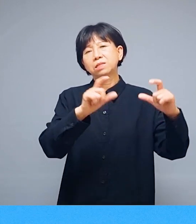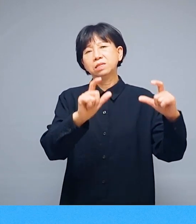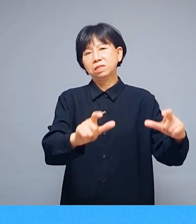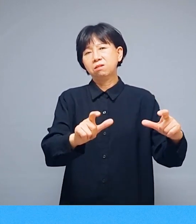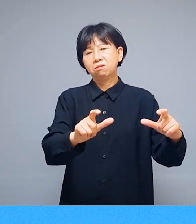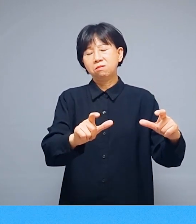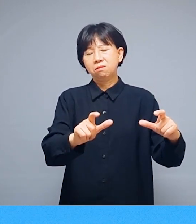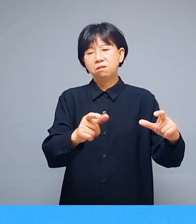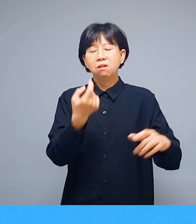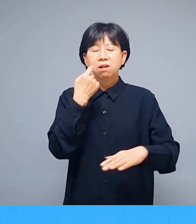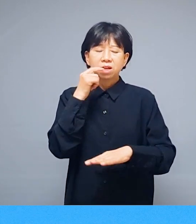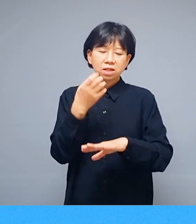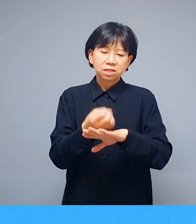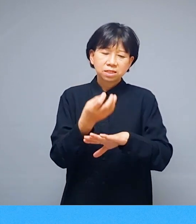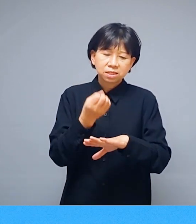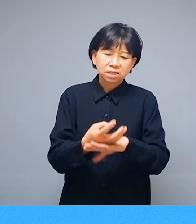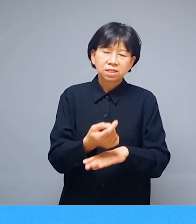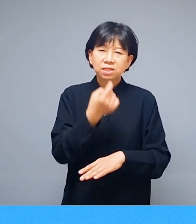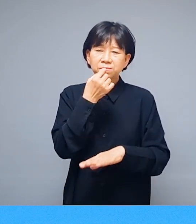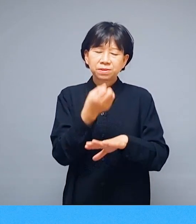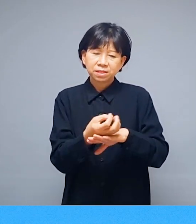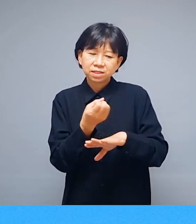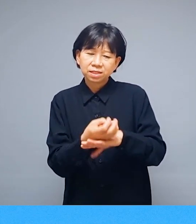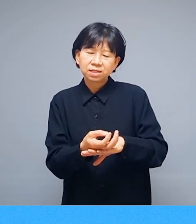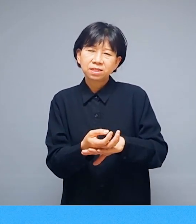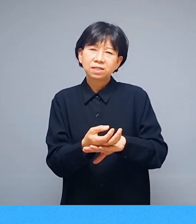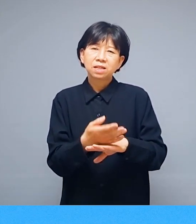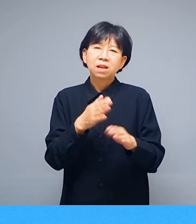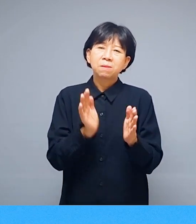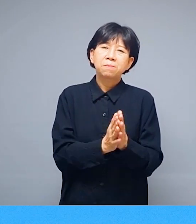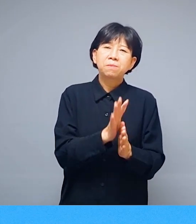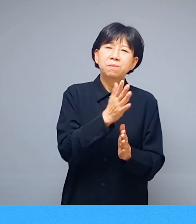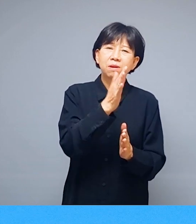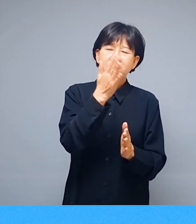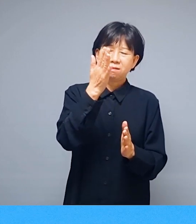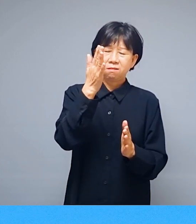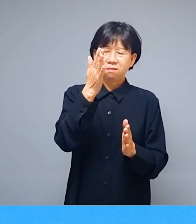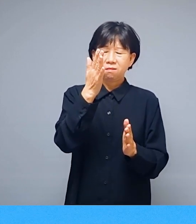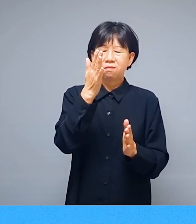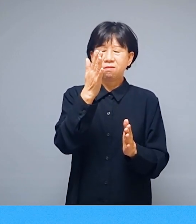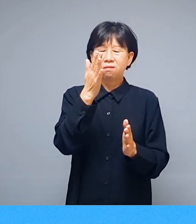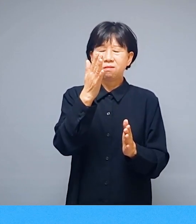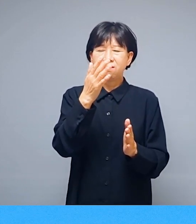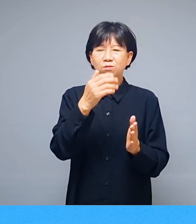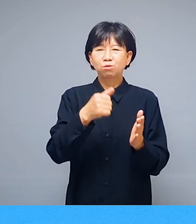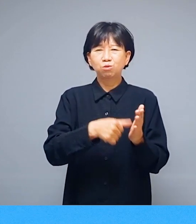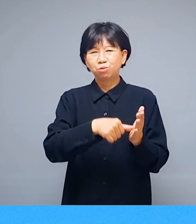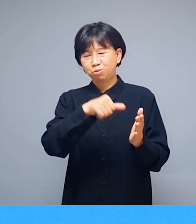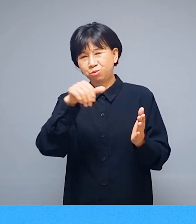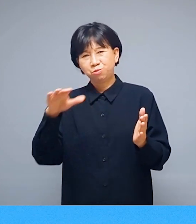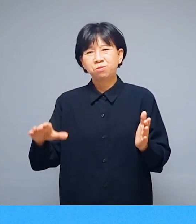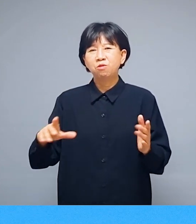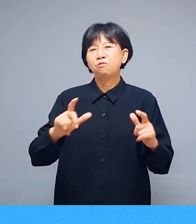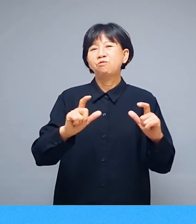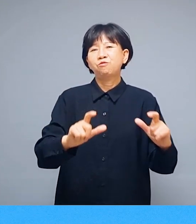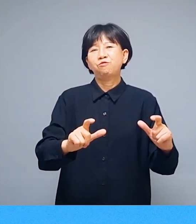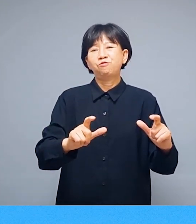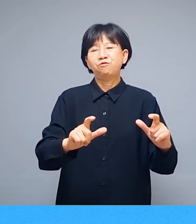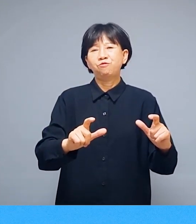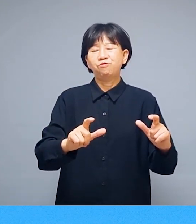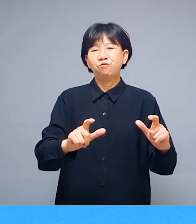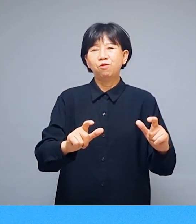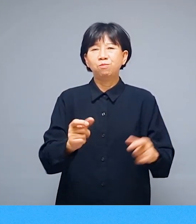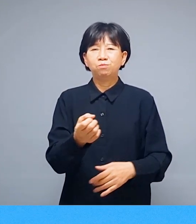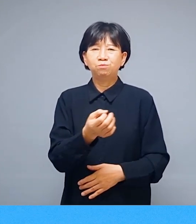금과 은이 풍부하고 화려함으로 유명했던 곳으로 알려져 있습니다. 그러나 그